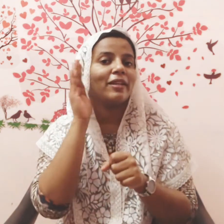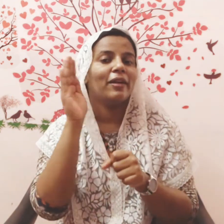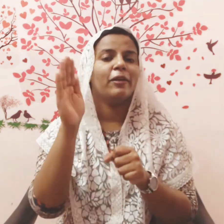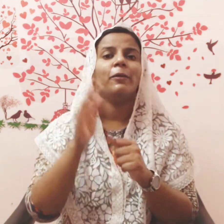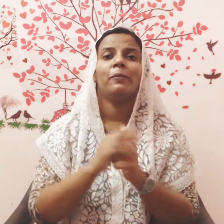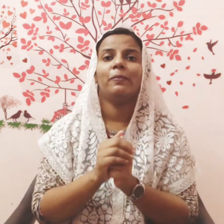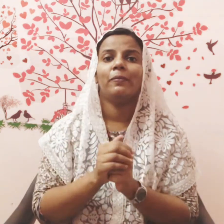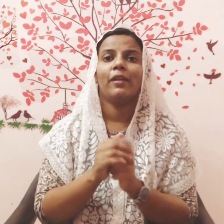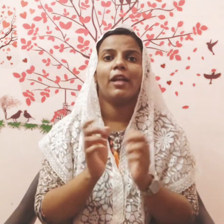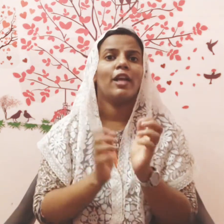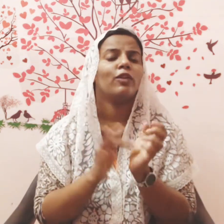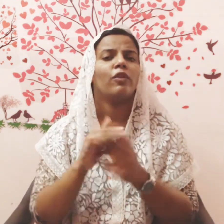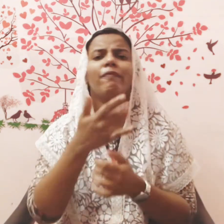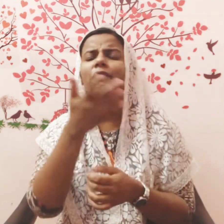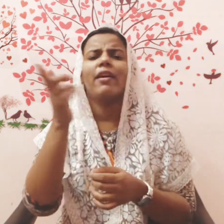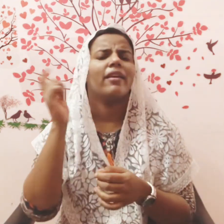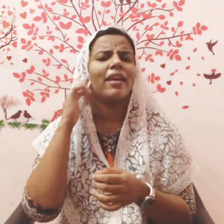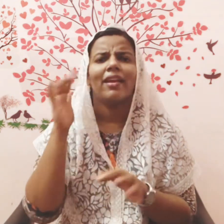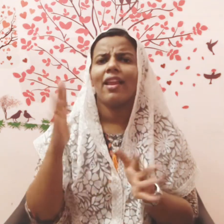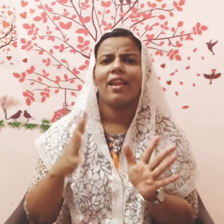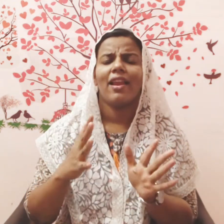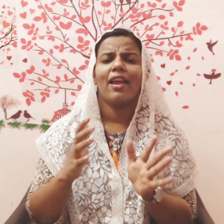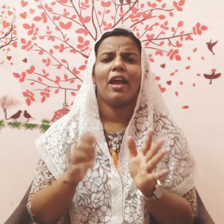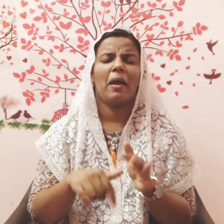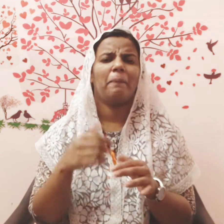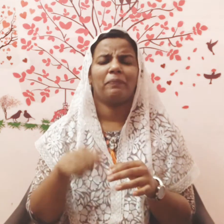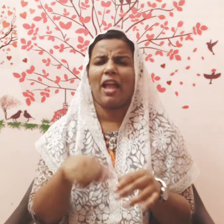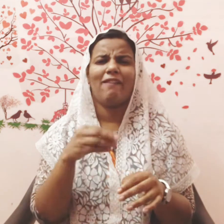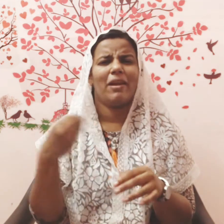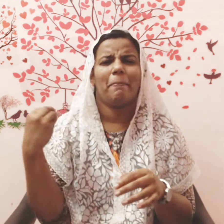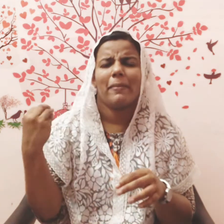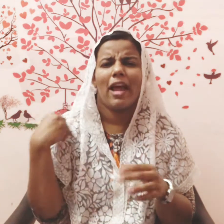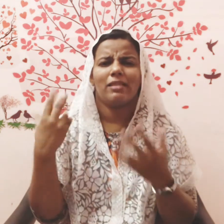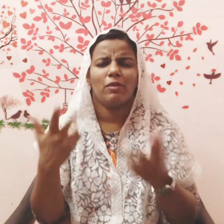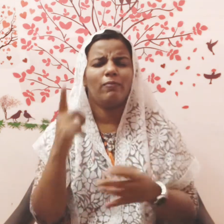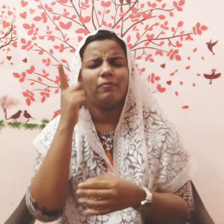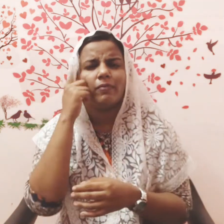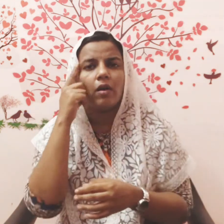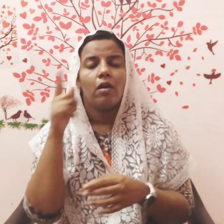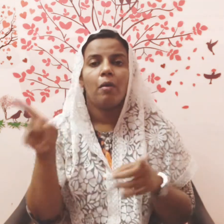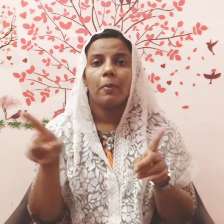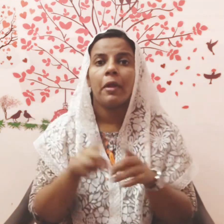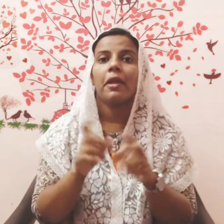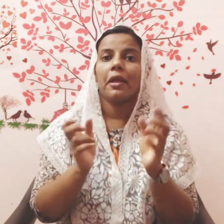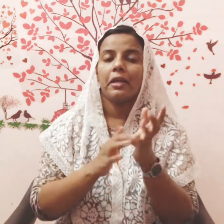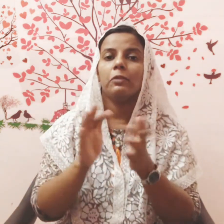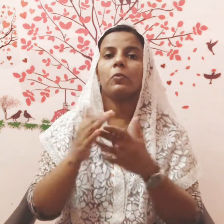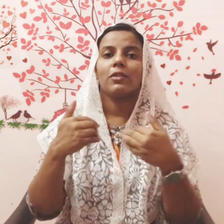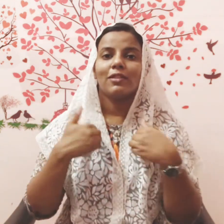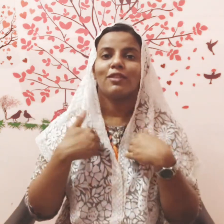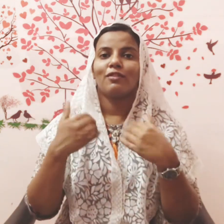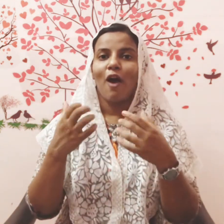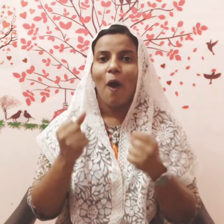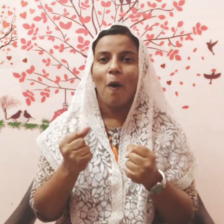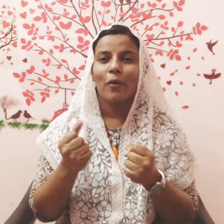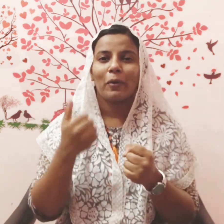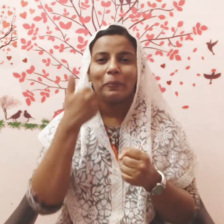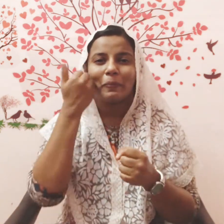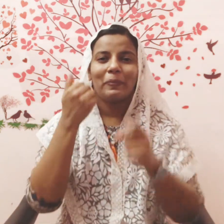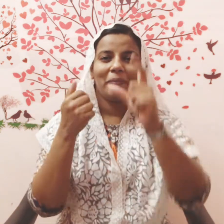കേൾക്കുന്നത്. അവളിങ്ങനെ കേൾക്കുക. യേശുവിനെ കുറിച്ച് അവൾ വേറെ ഒന്നും കേട്ട് കാണത്തില്ല. അവളുടെ വിഷയവുമായിട്ടുള്ള ബന്ധത്തിൽ അവൾ കേൾക്കുന്നു. അവൾ കേട്ടത് യേശു സൗഖ്യമാക്കുന്നവനാണ്, യേശു